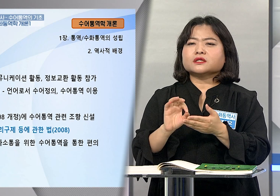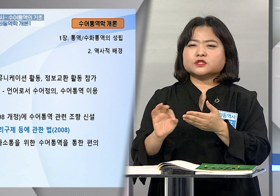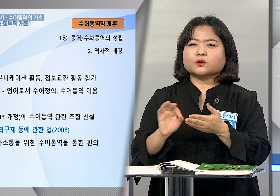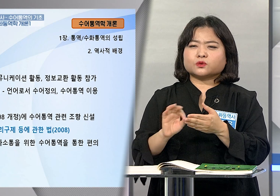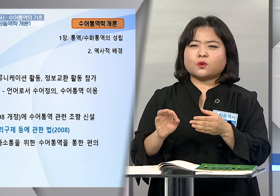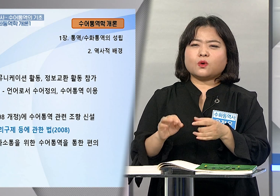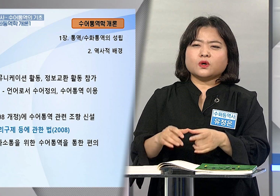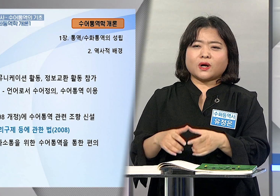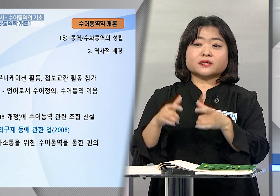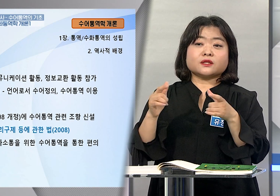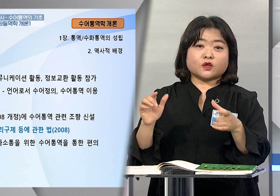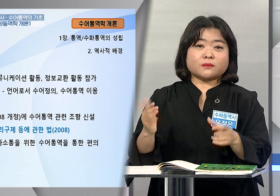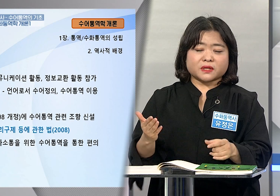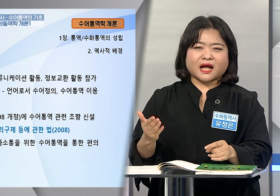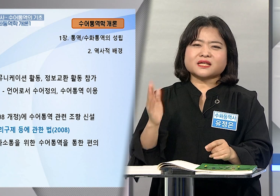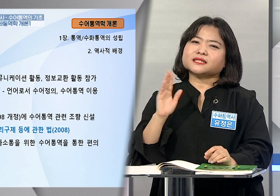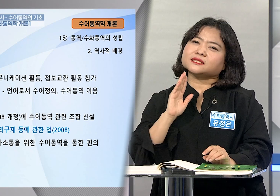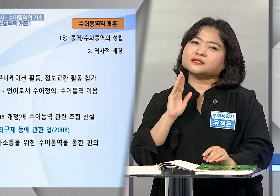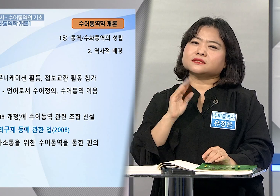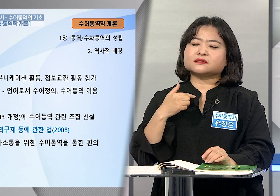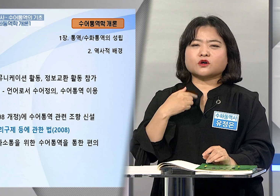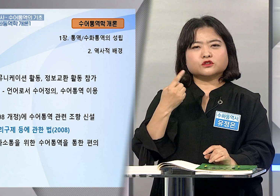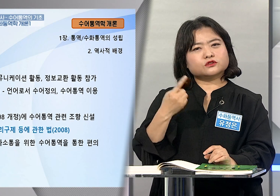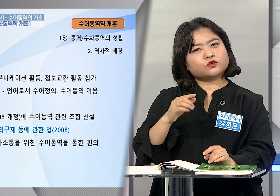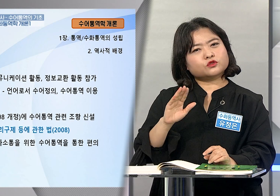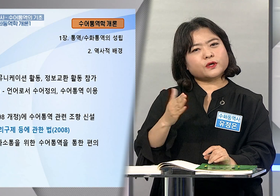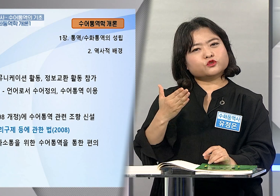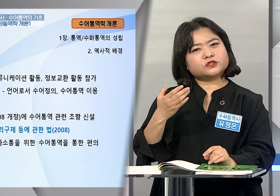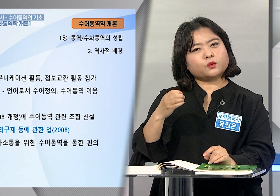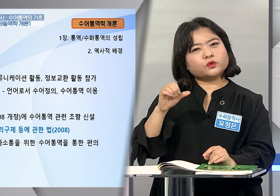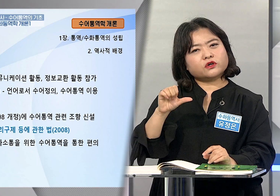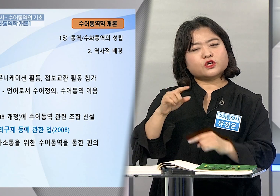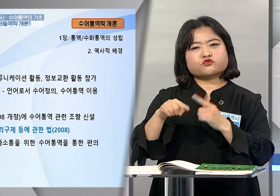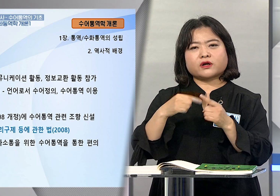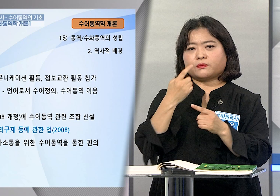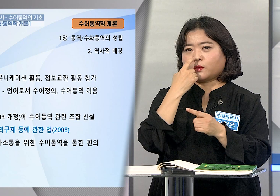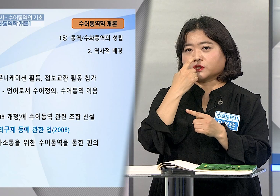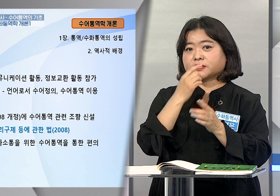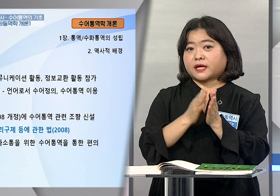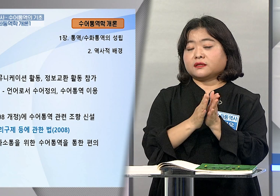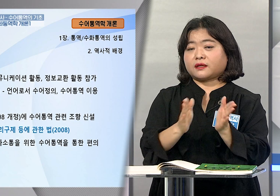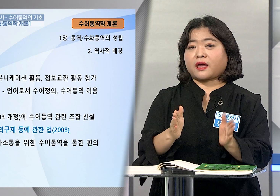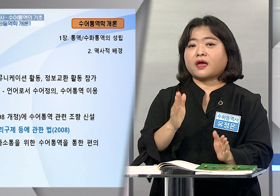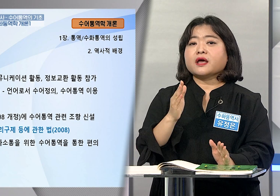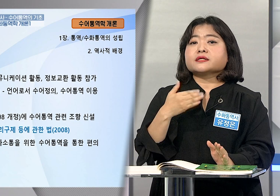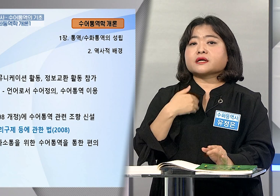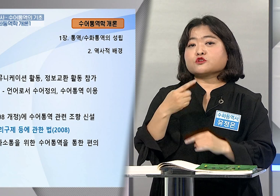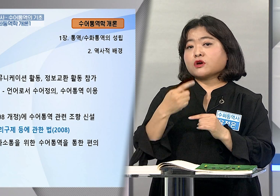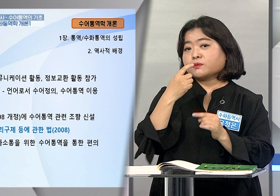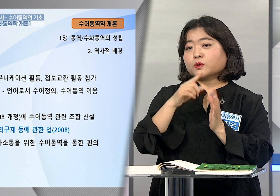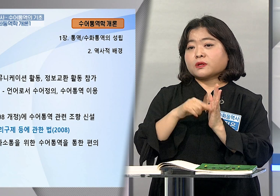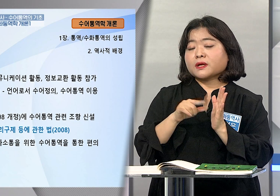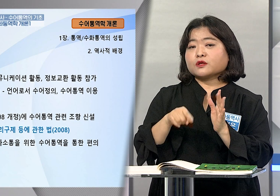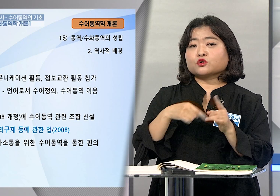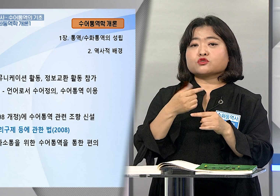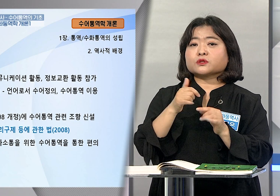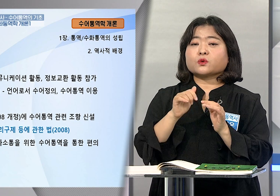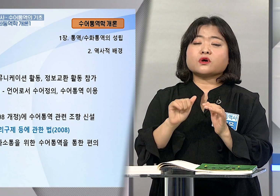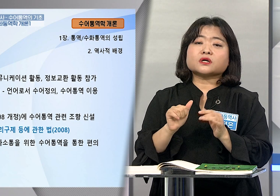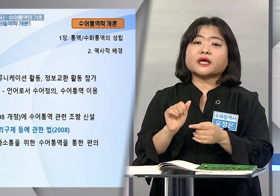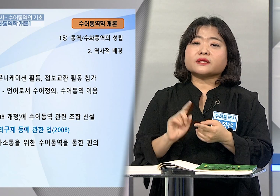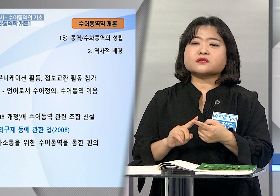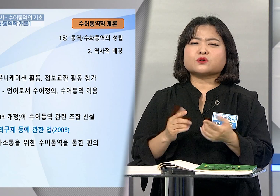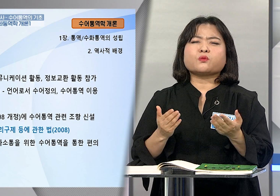통역 이용도 확대되게 됩니다. 사실은 저는 1995년에 수화를 배우기 시작했는데 제가 수화를 배울 때만 해도